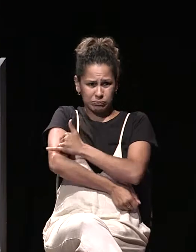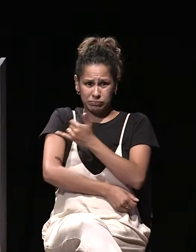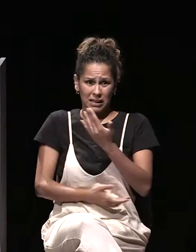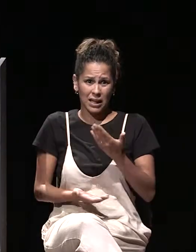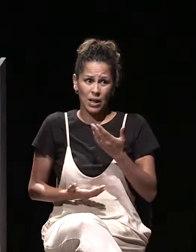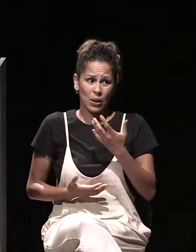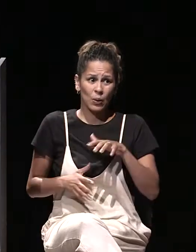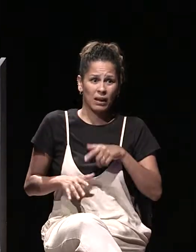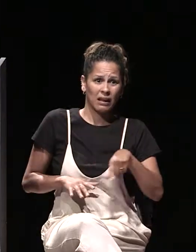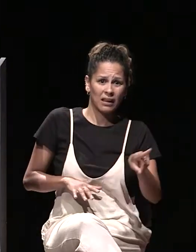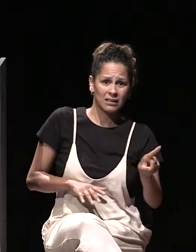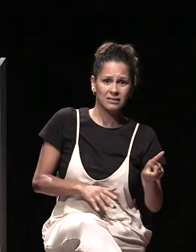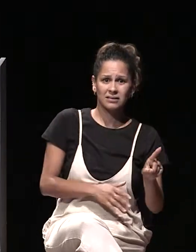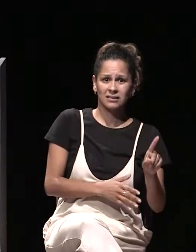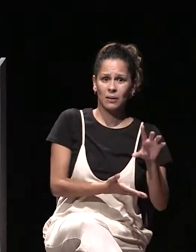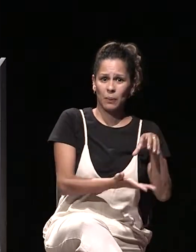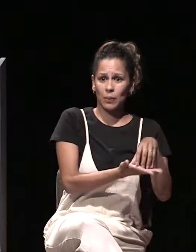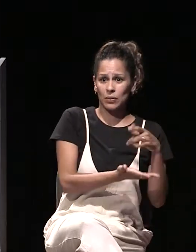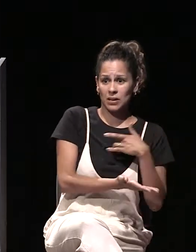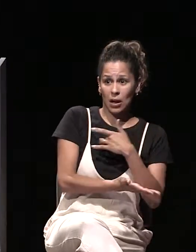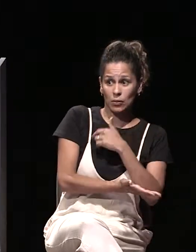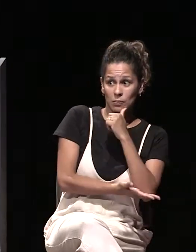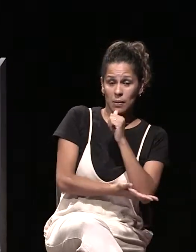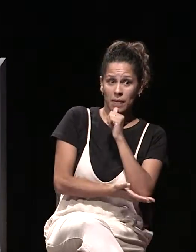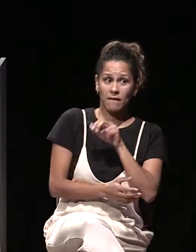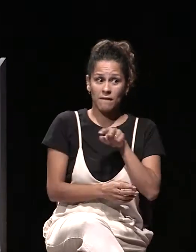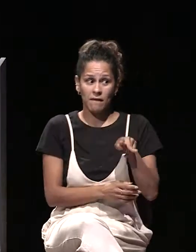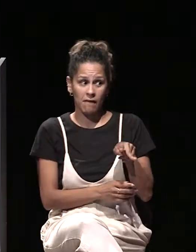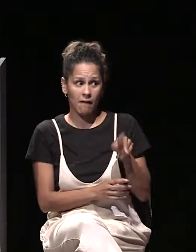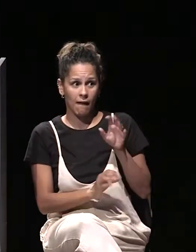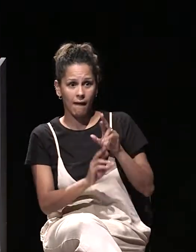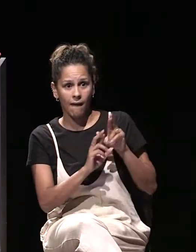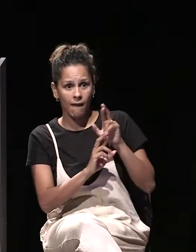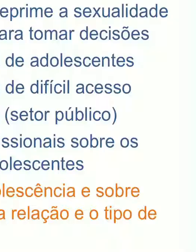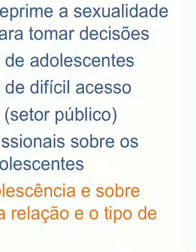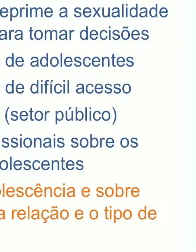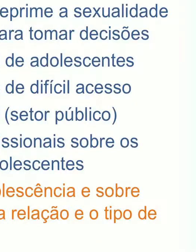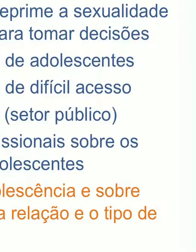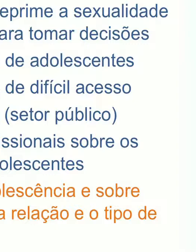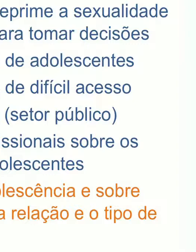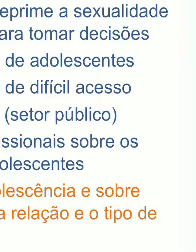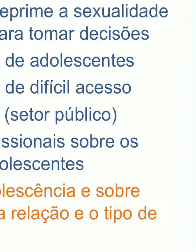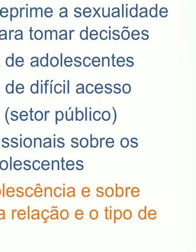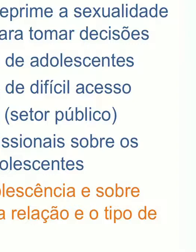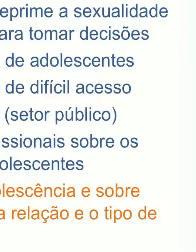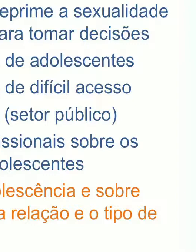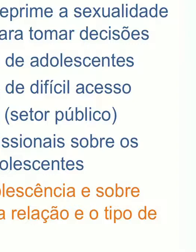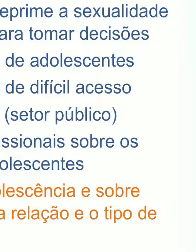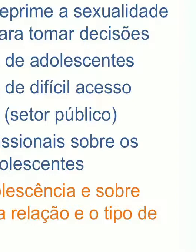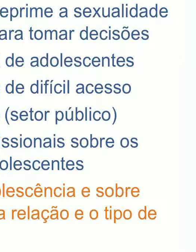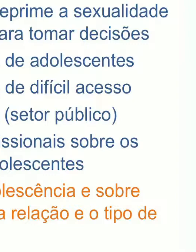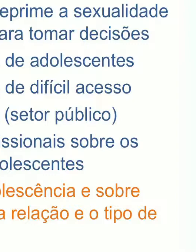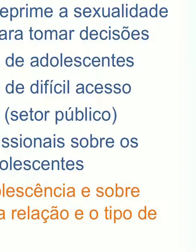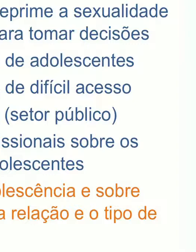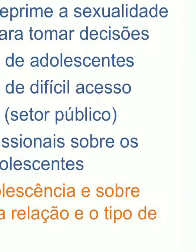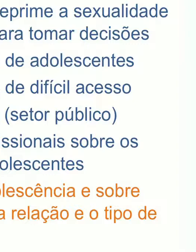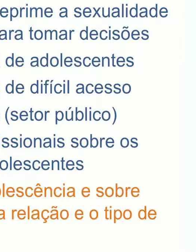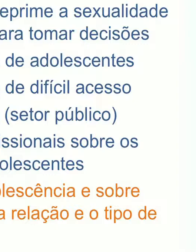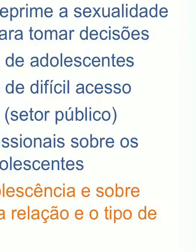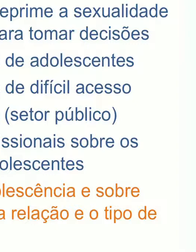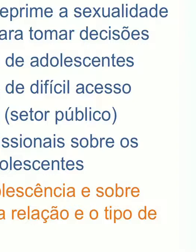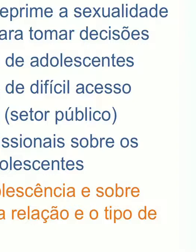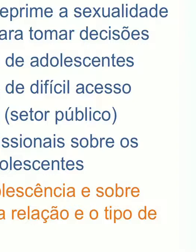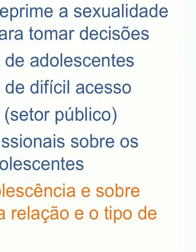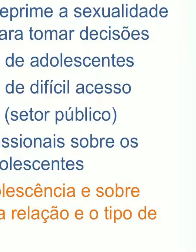tem muitas coisas que vão acontecendo aí. Então, a gente eu vou listar